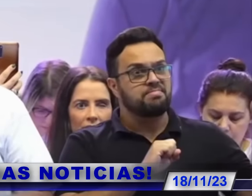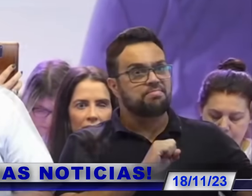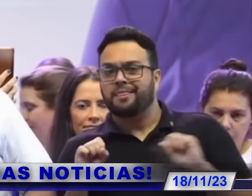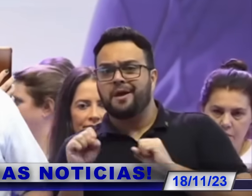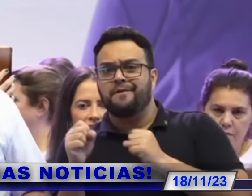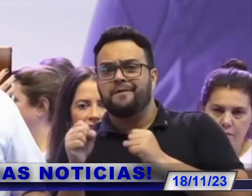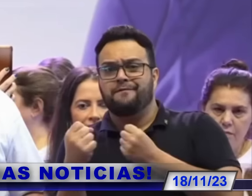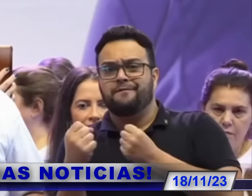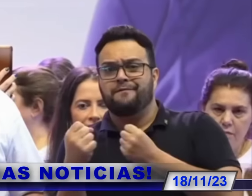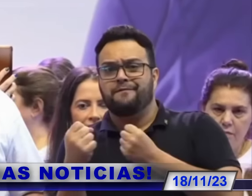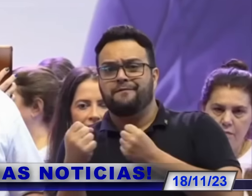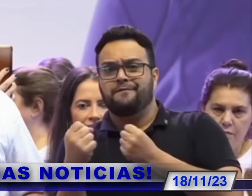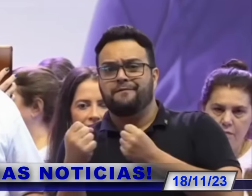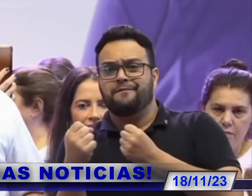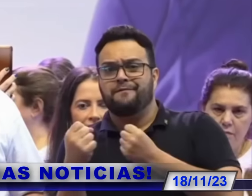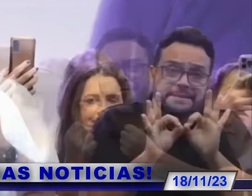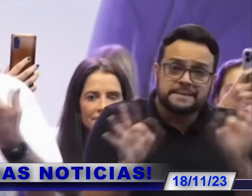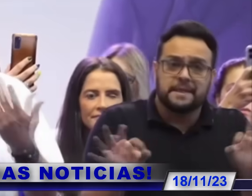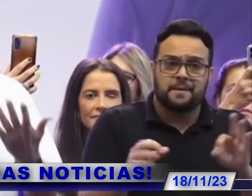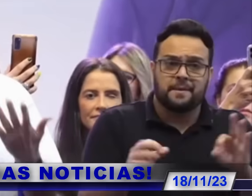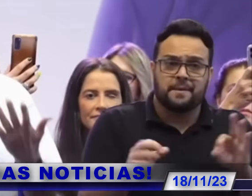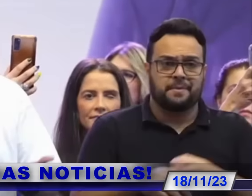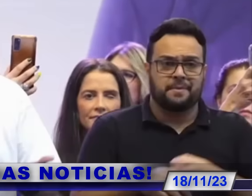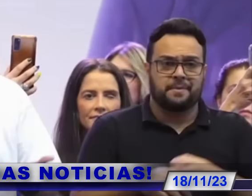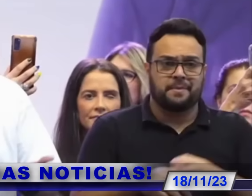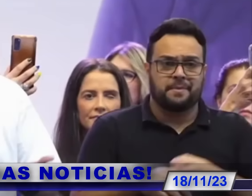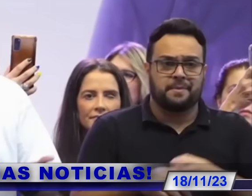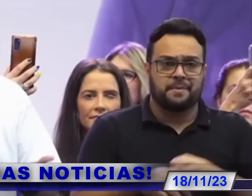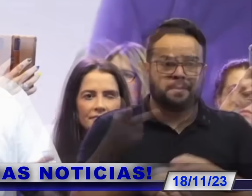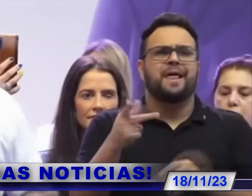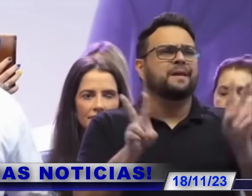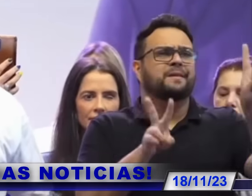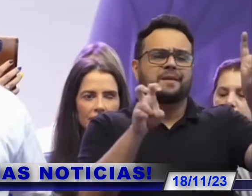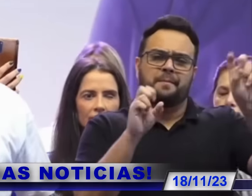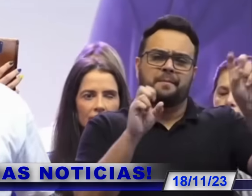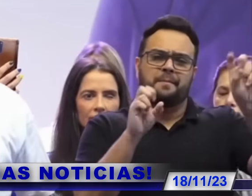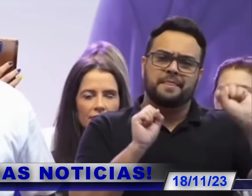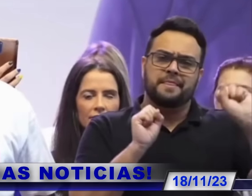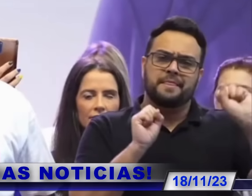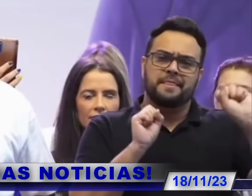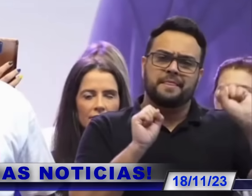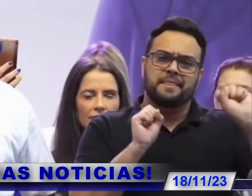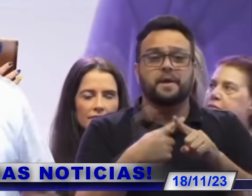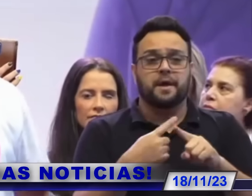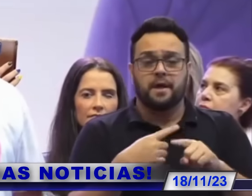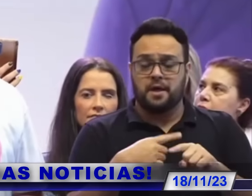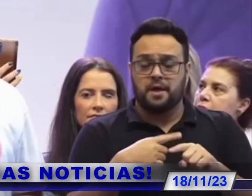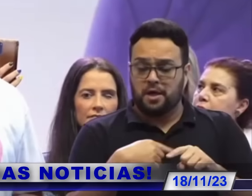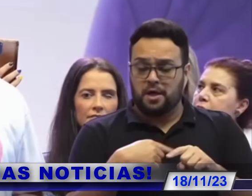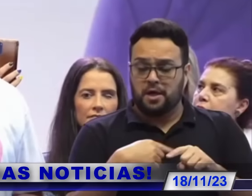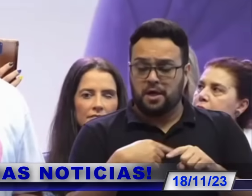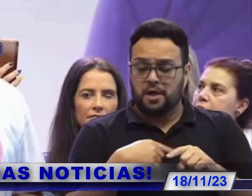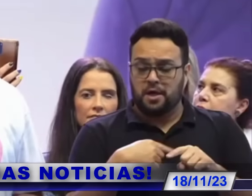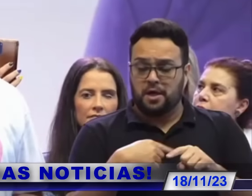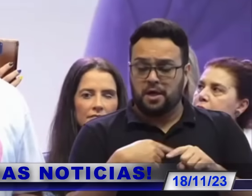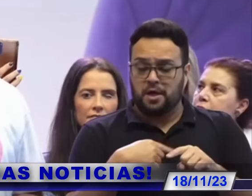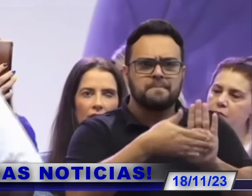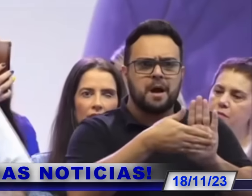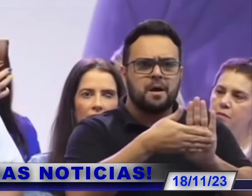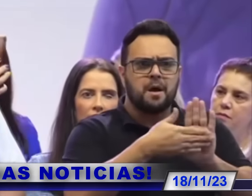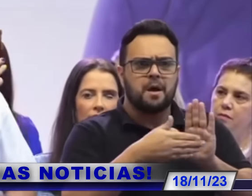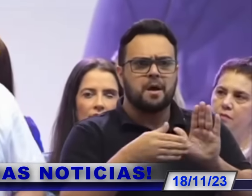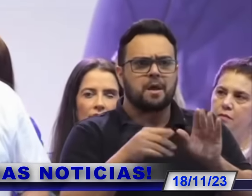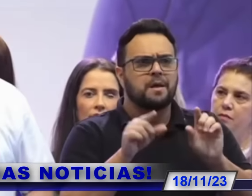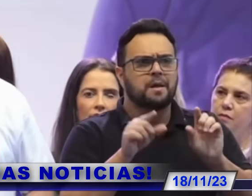Coisas simples. Nós nem precisávamos falar em defesa, porque naturalmente nós somos favoráveis a essa causa. Quem é que